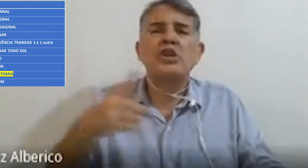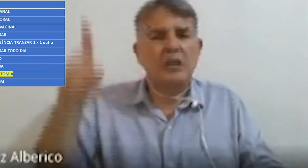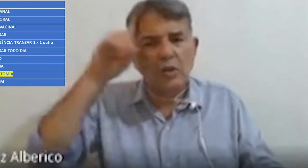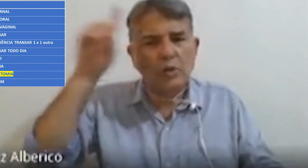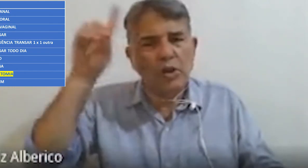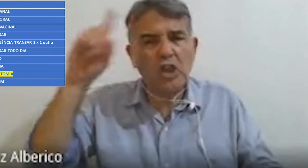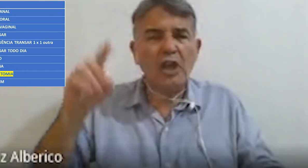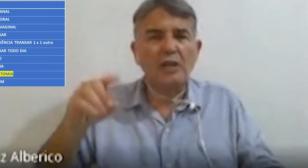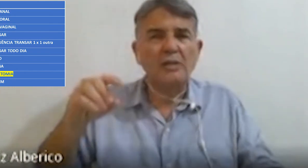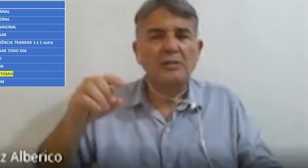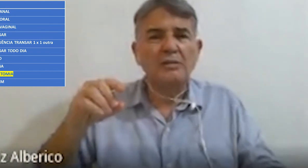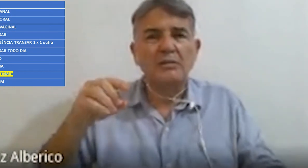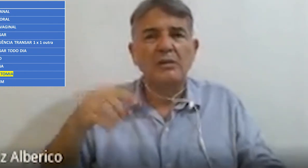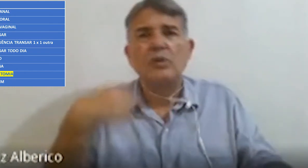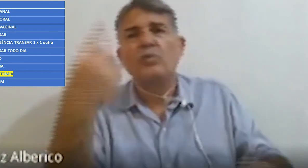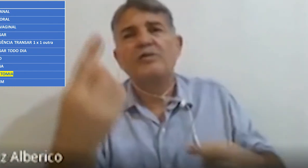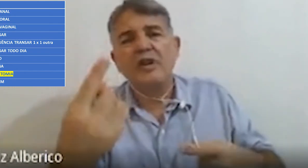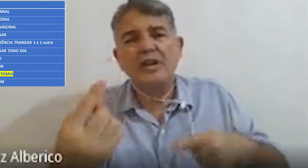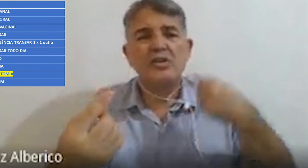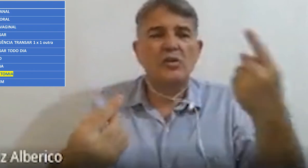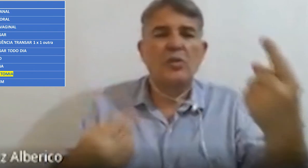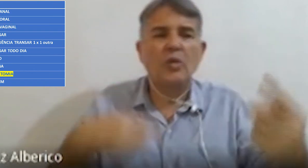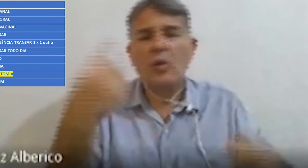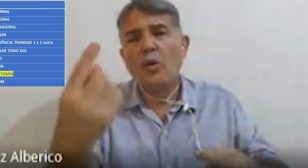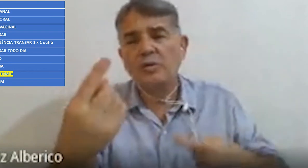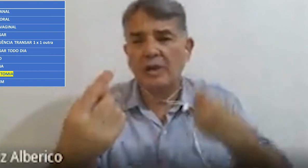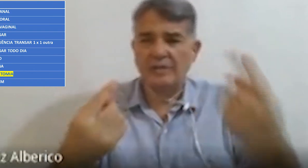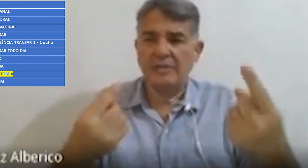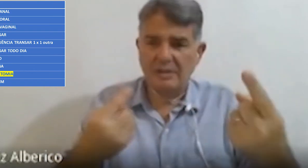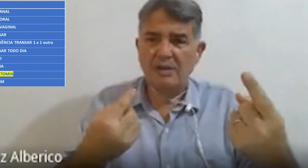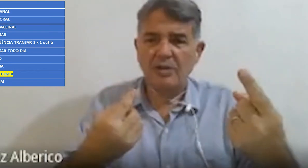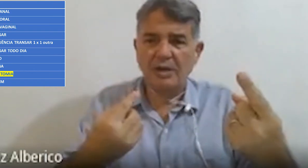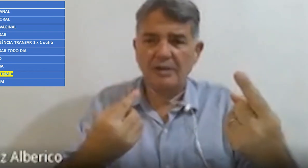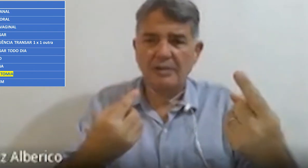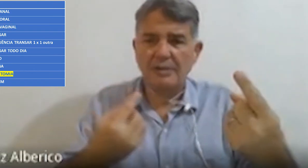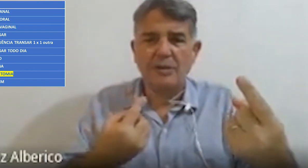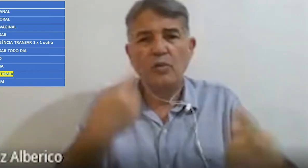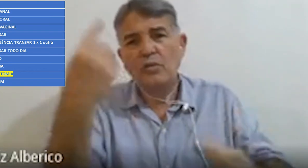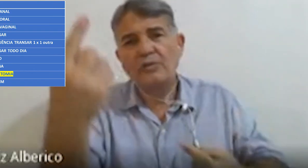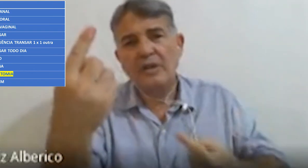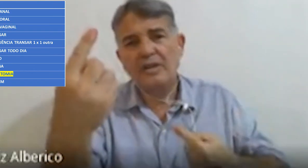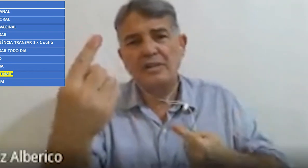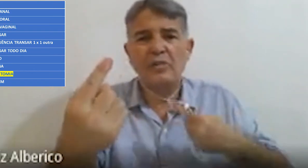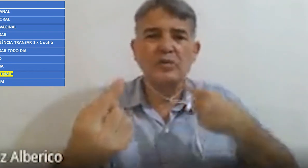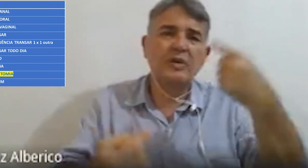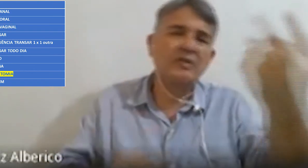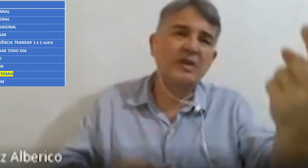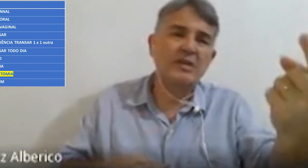dia, todo dia, uma vez ou outra, entendeu agora? Uma vez, depois outra vez.